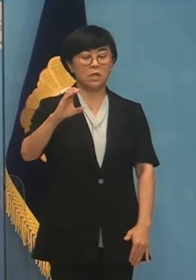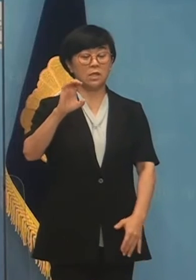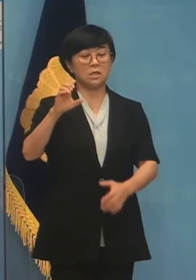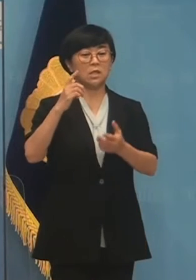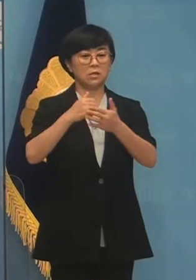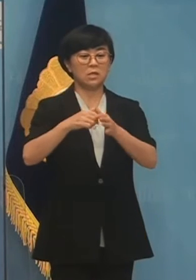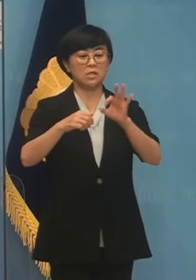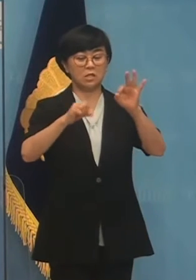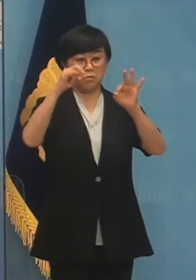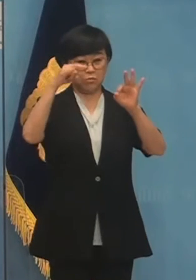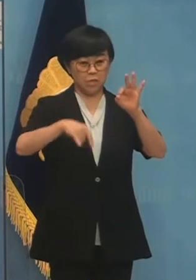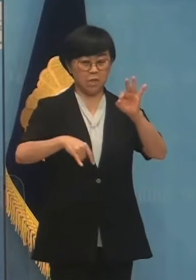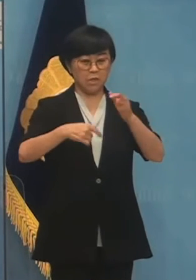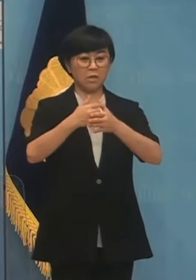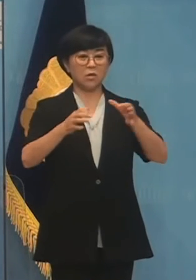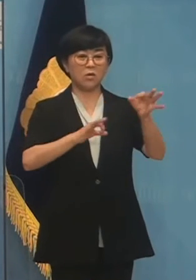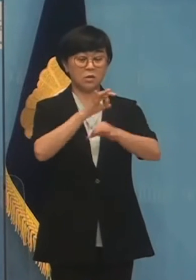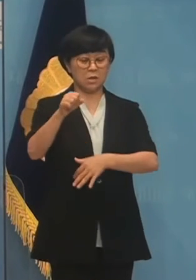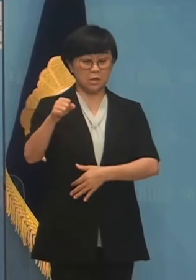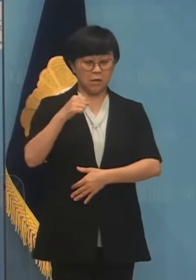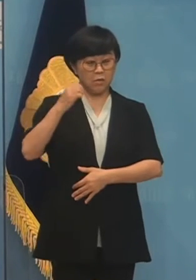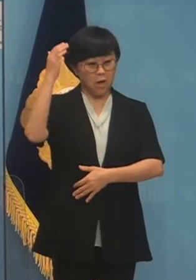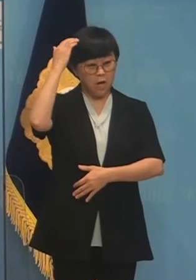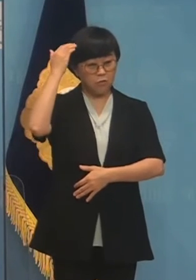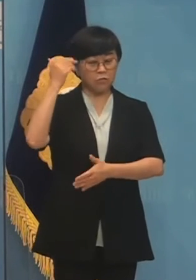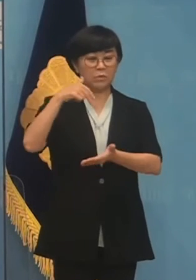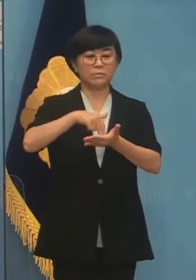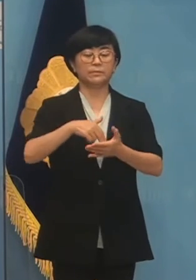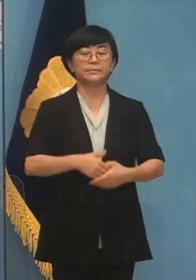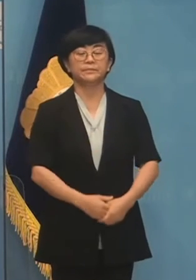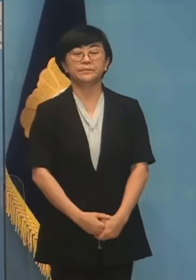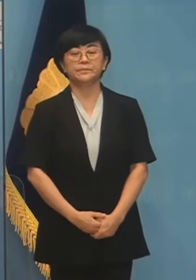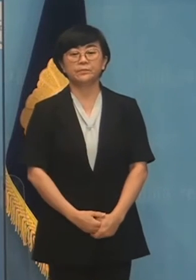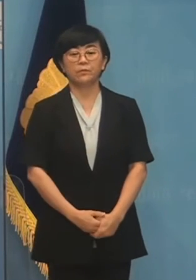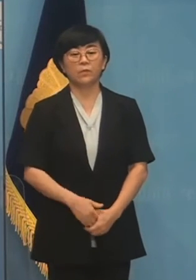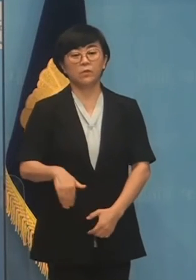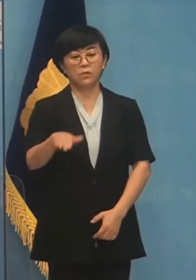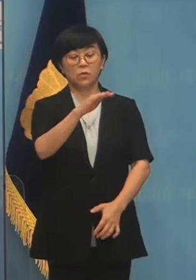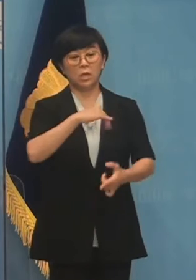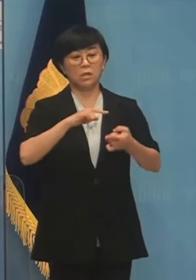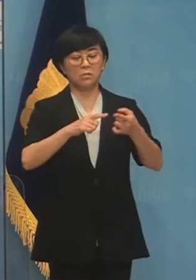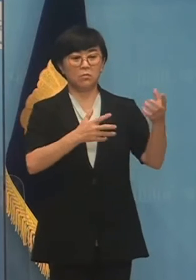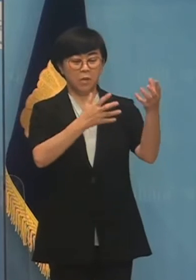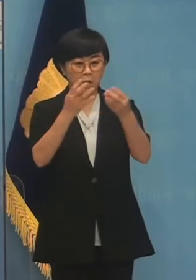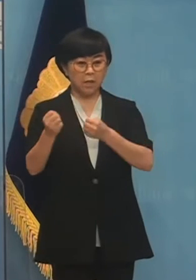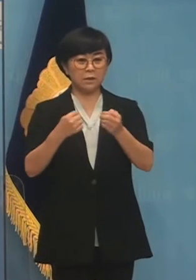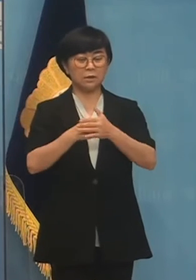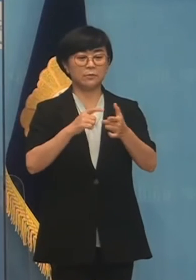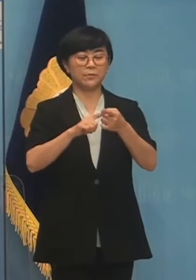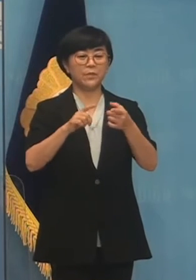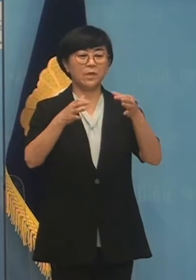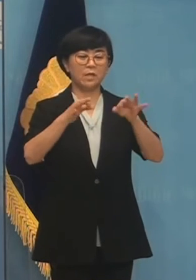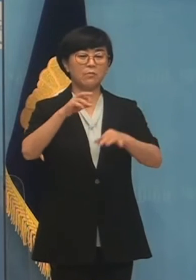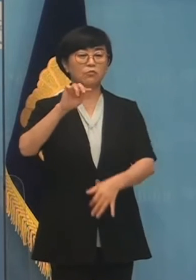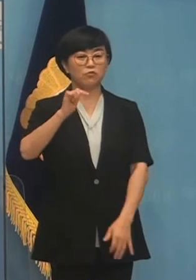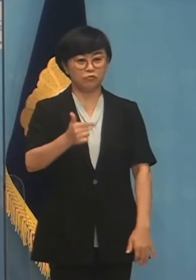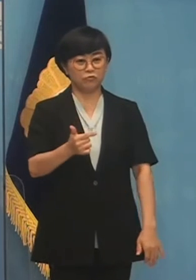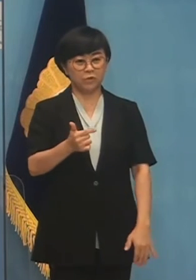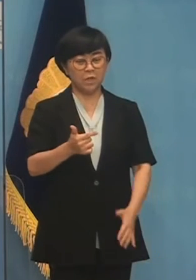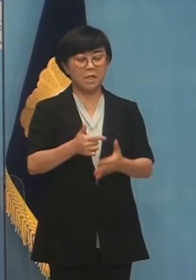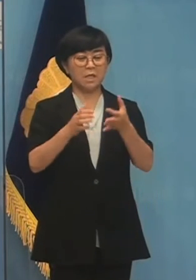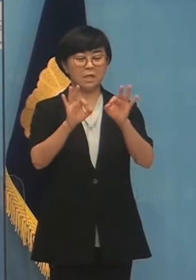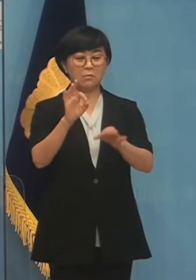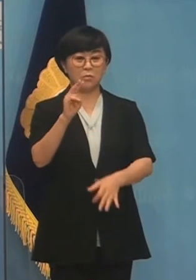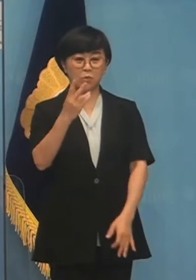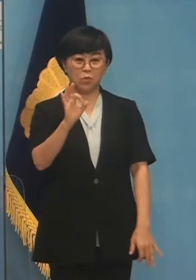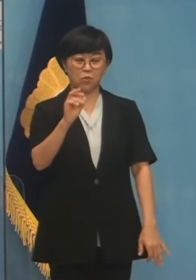10위권의 경제대국 대한민국의 민낯입니다. 우리는 내일 수많은 부여 김군, 태양화력